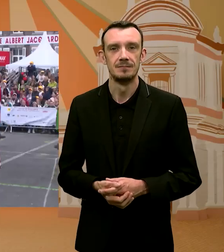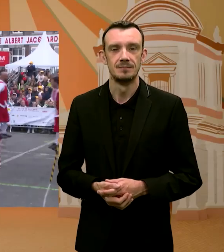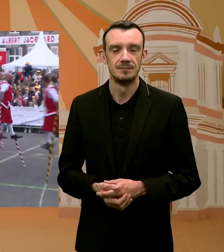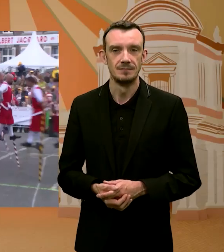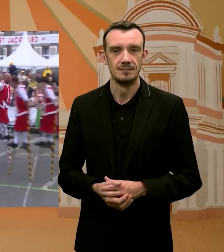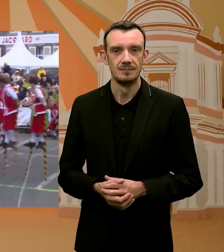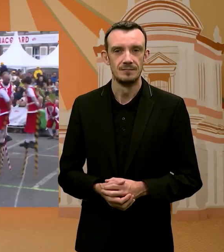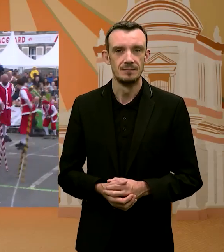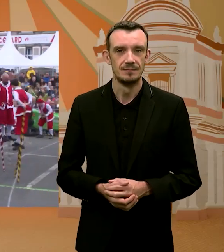Greg.